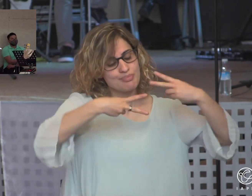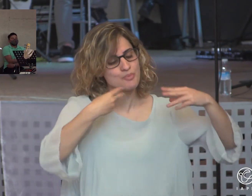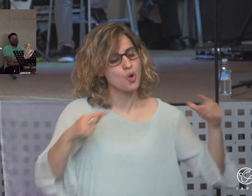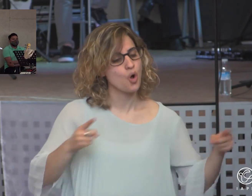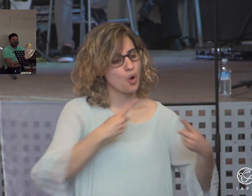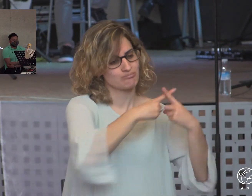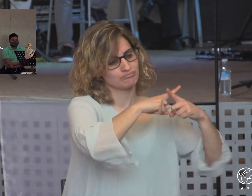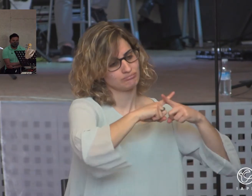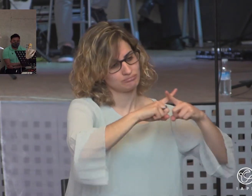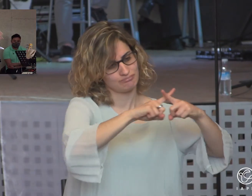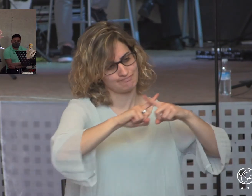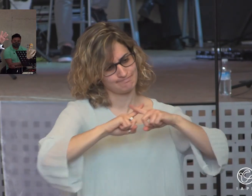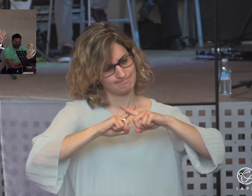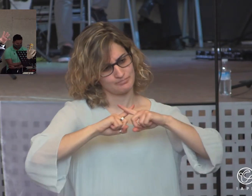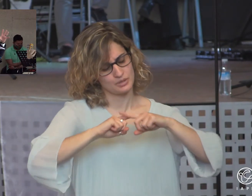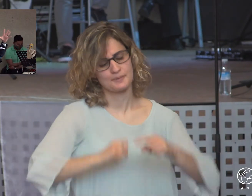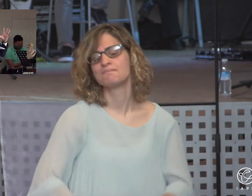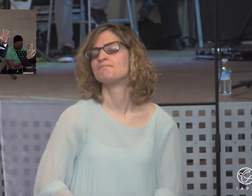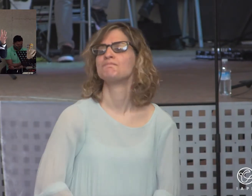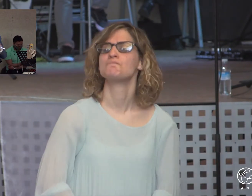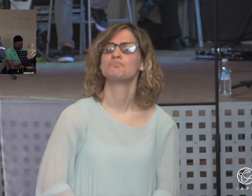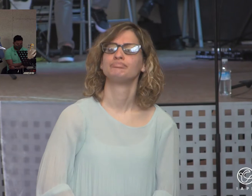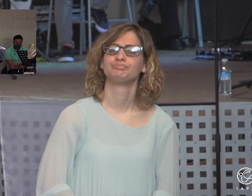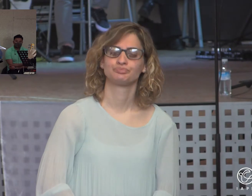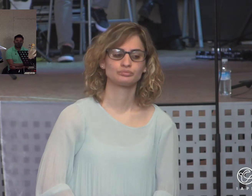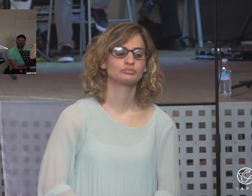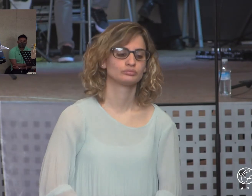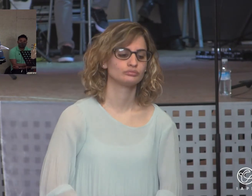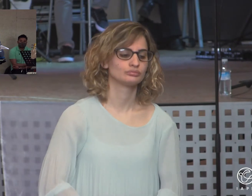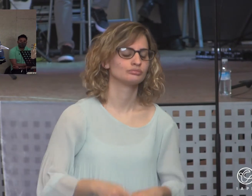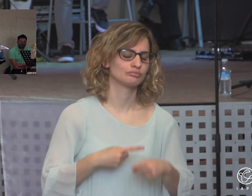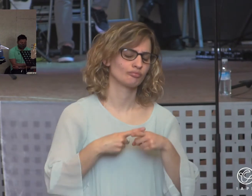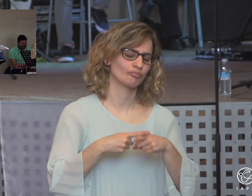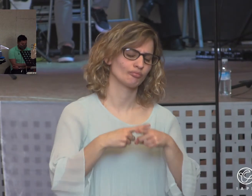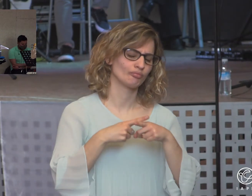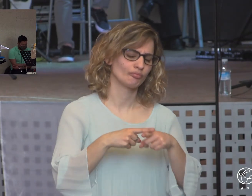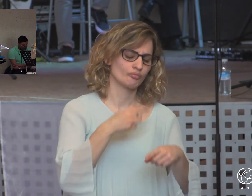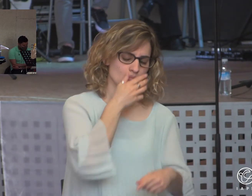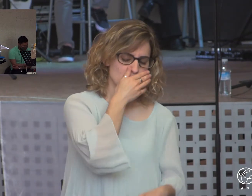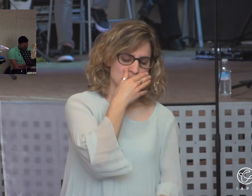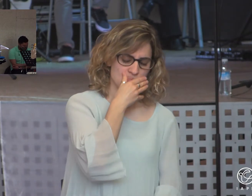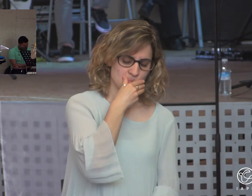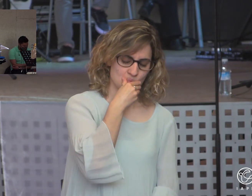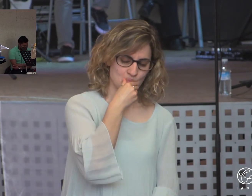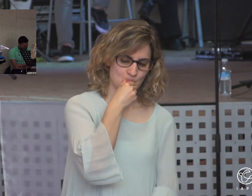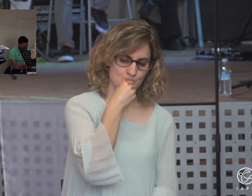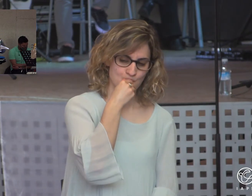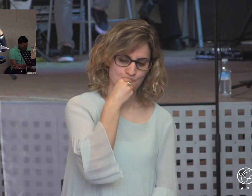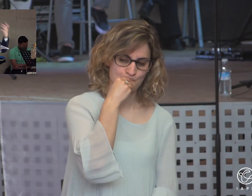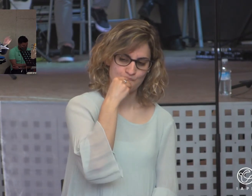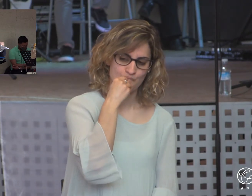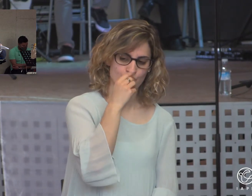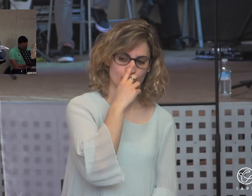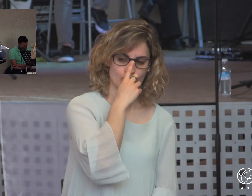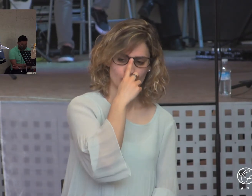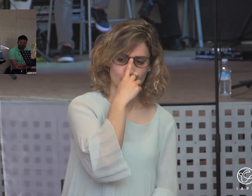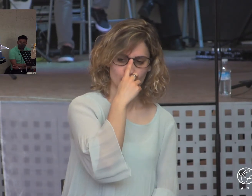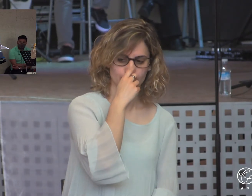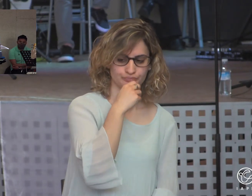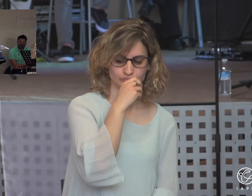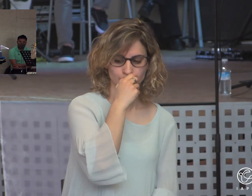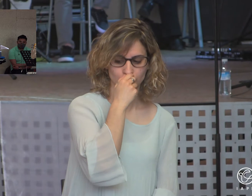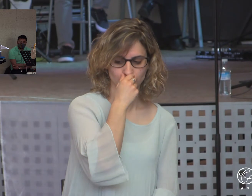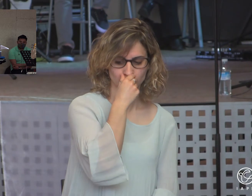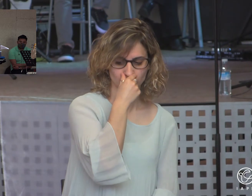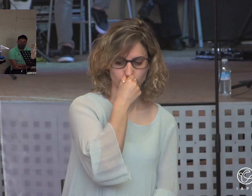Es cuando se sitúa de forma física, pues el pasaje que hemos leído antes y el que vamos a leer